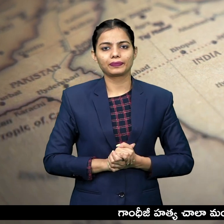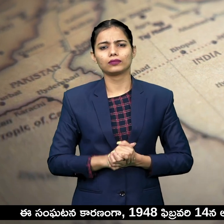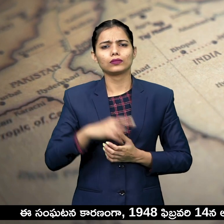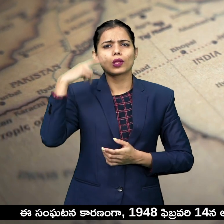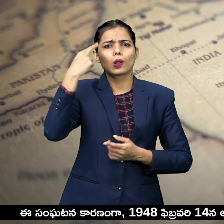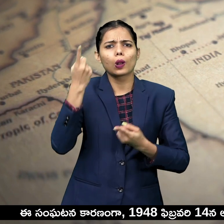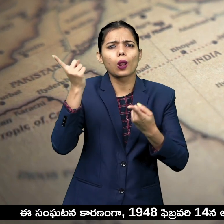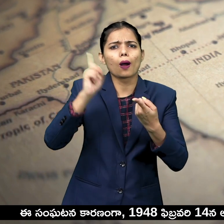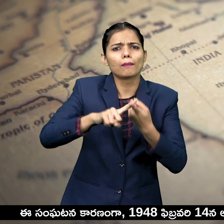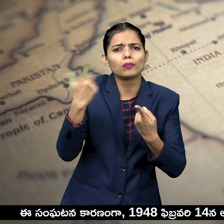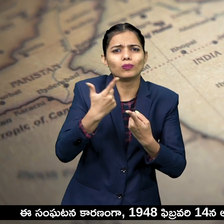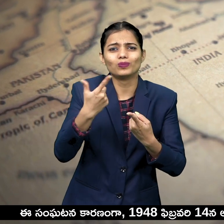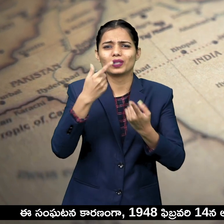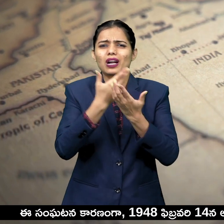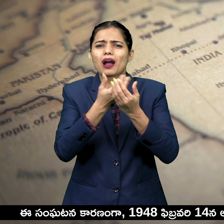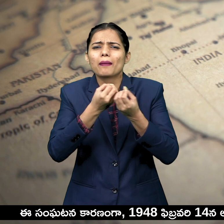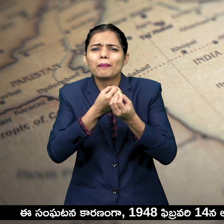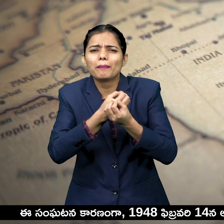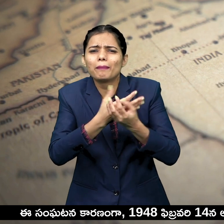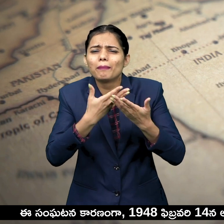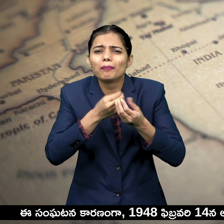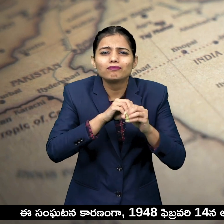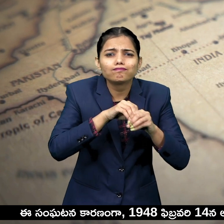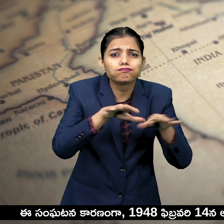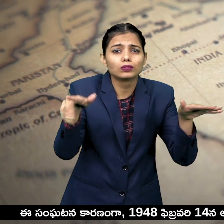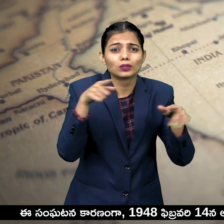ఈ సంఘటన కారణంగా 14 ఫిబ్రవరి